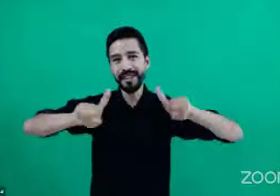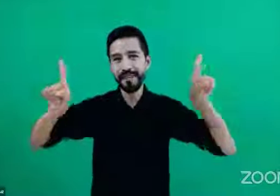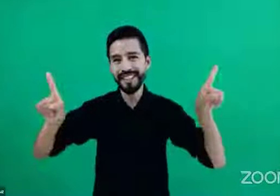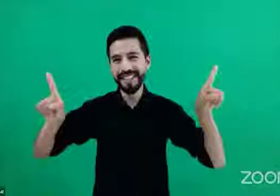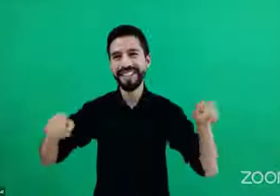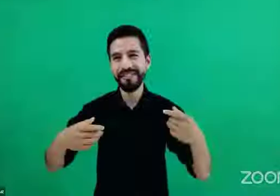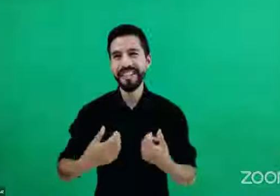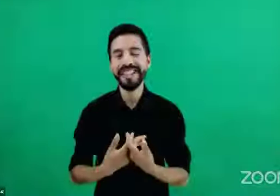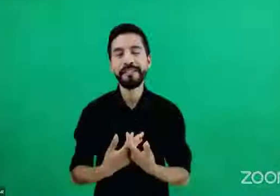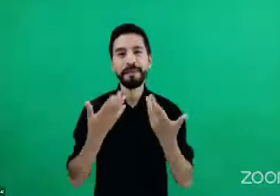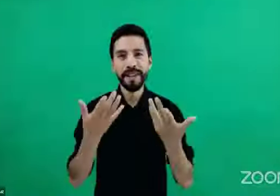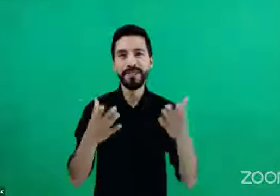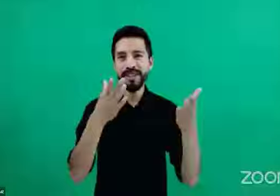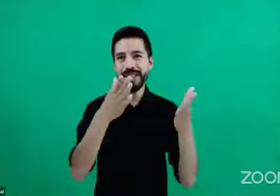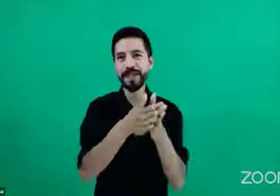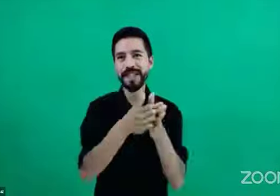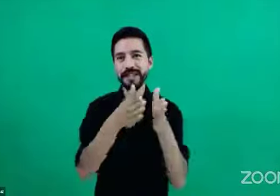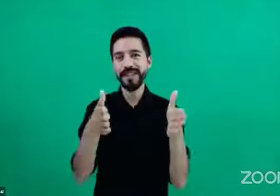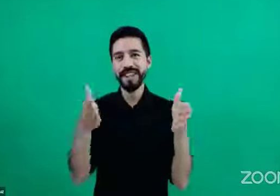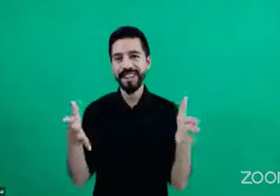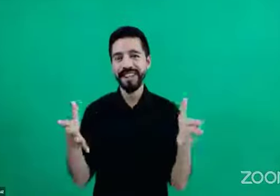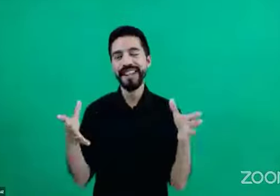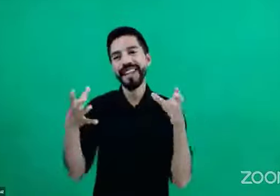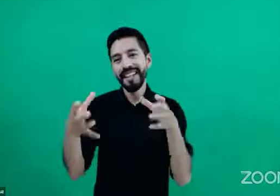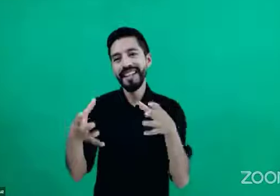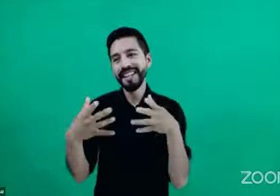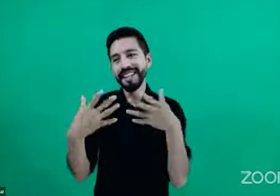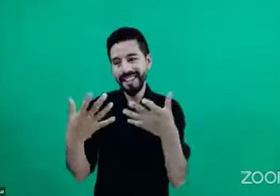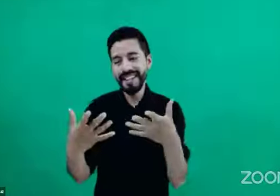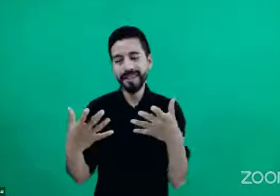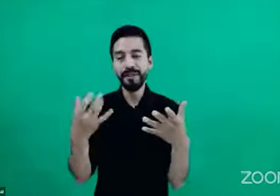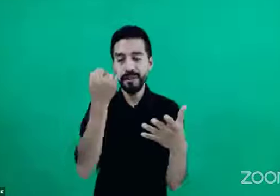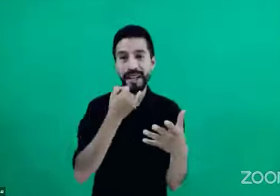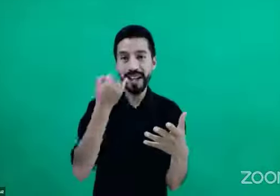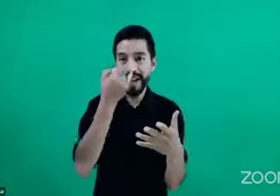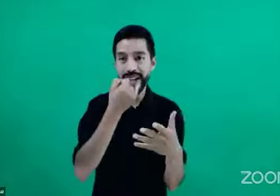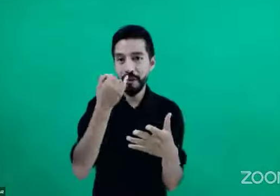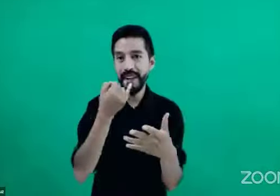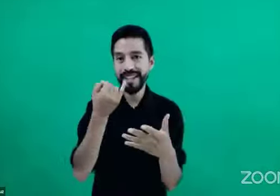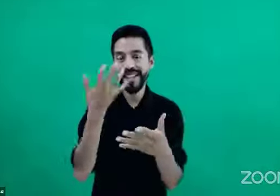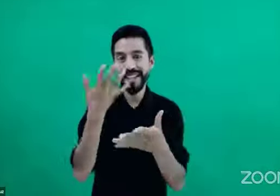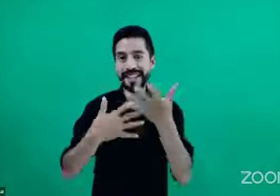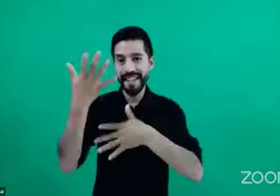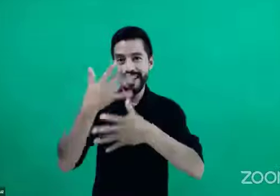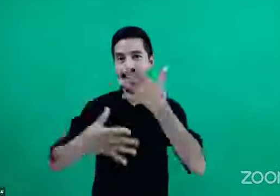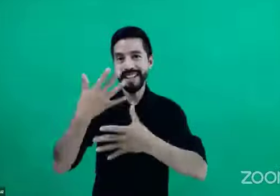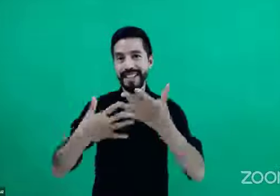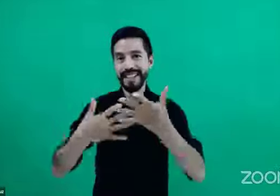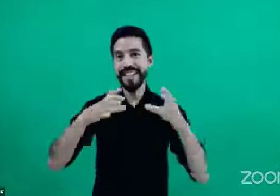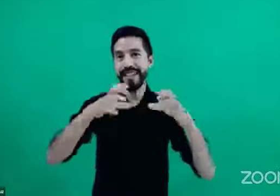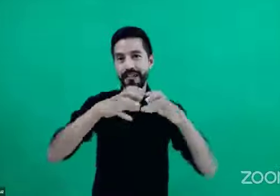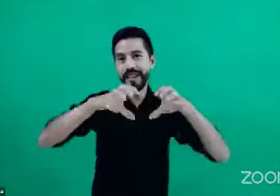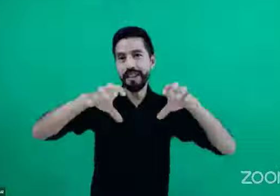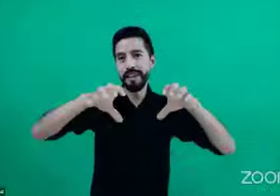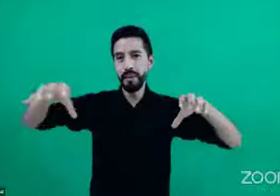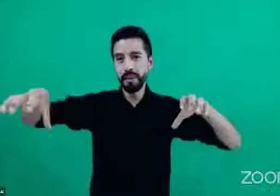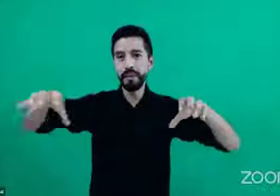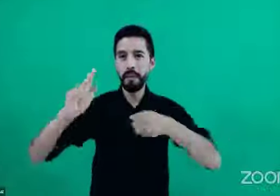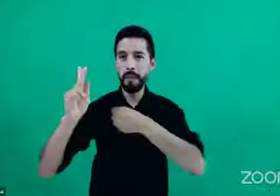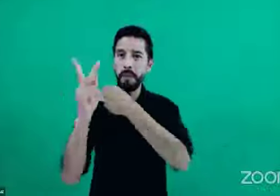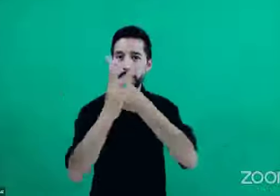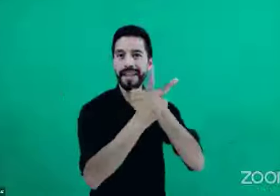es totalmente diferente. Entonces, por eso, en este caso, la lengua de señas se